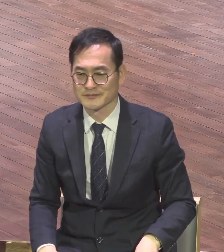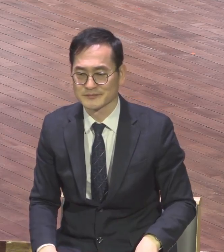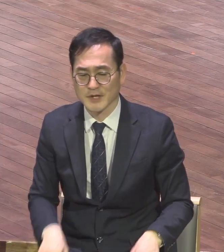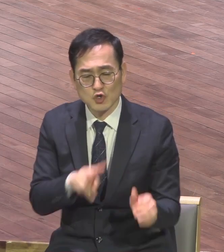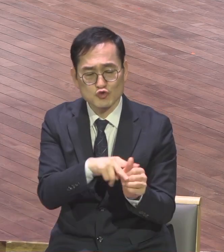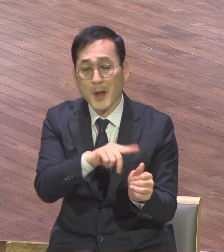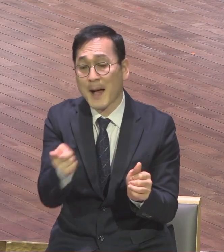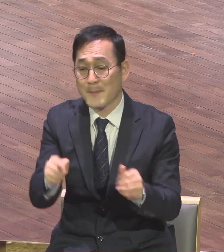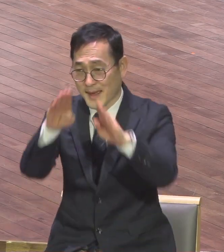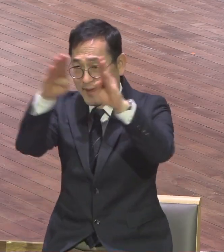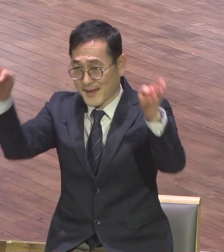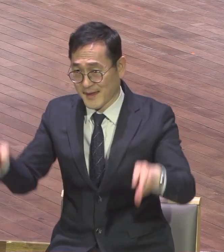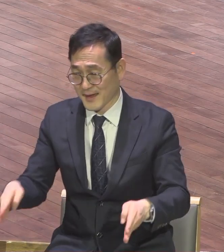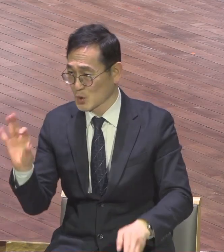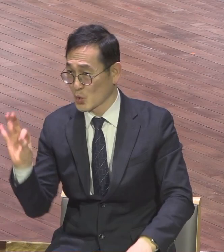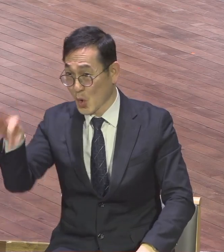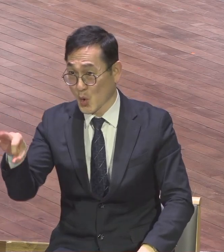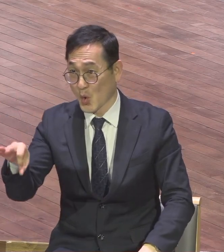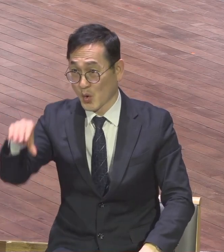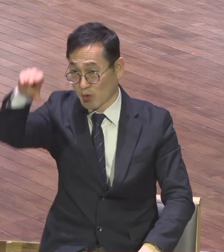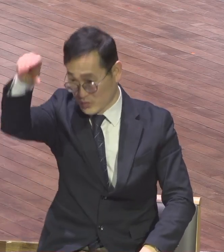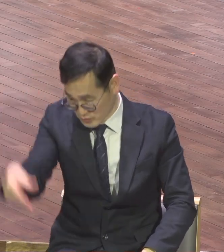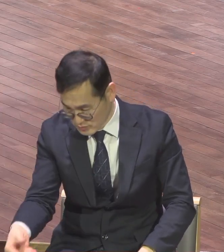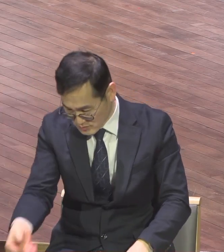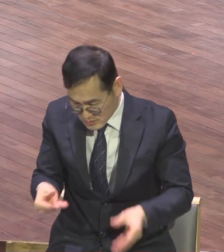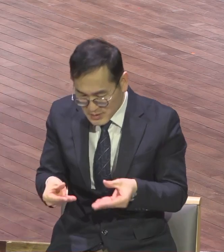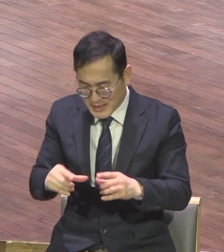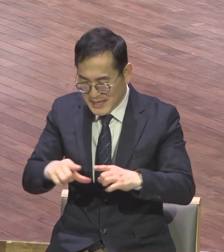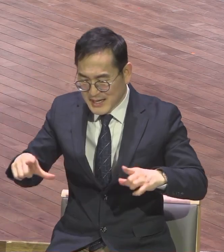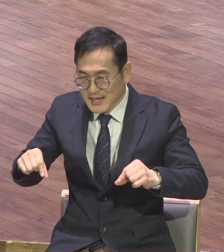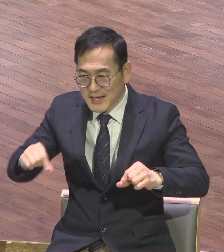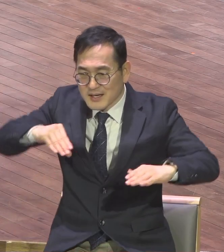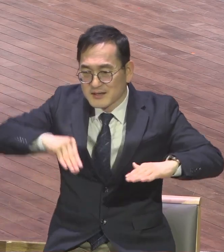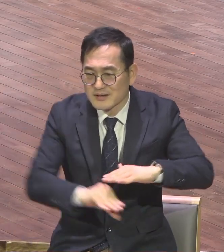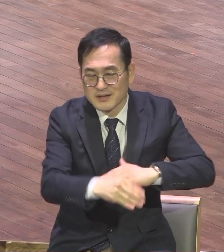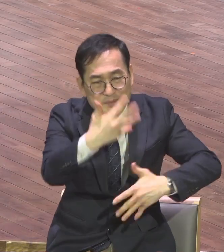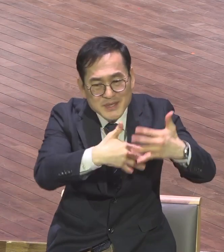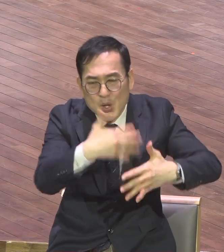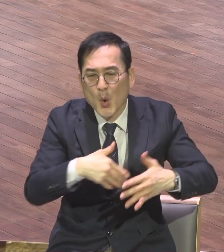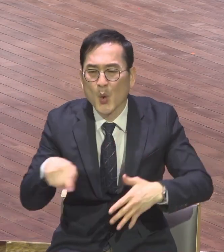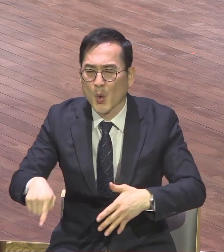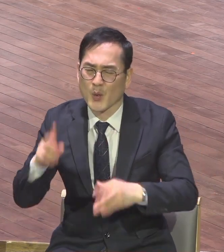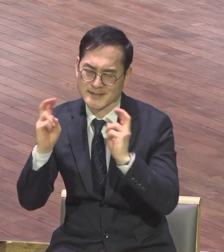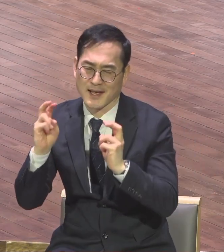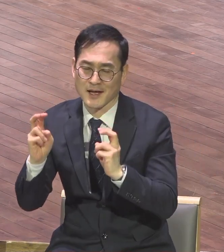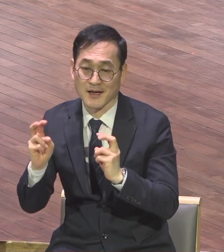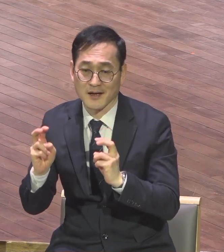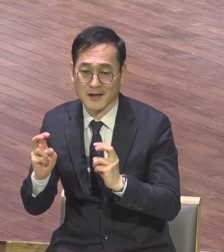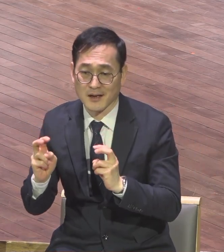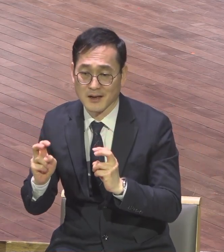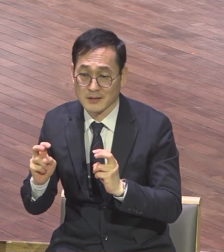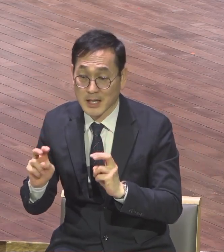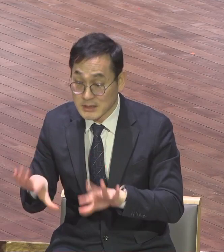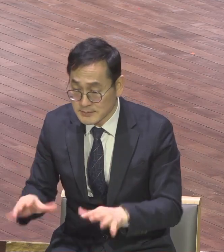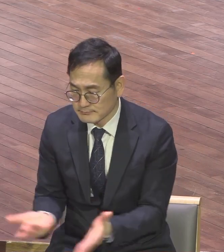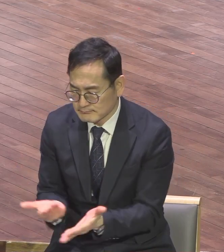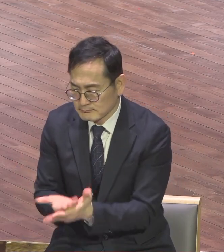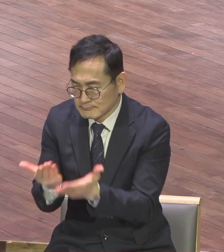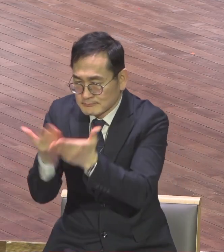그런 회사였습니다. 근데 불과 15년 만에 전 세계 가장 큰 온라인 영상 송출 기업이